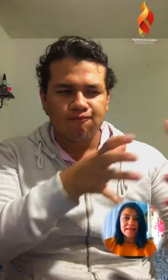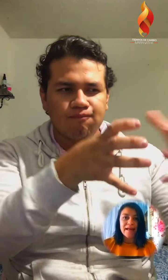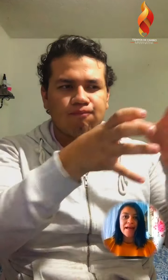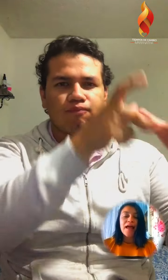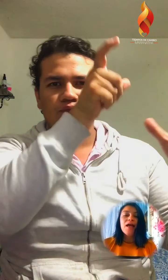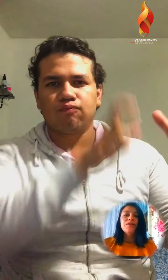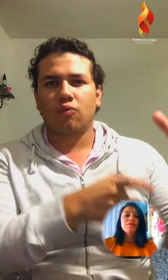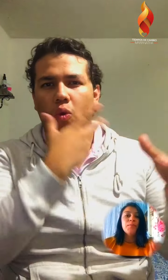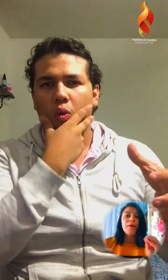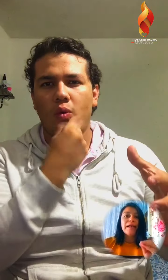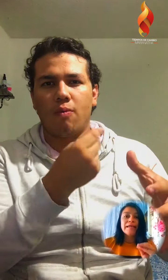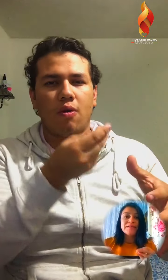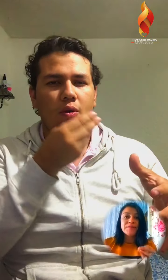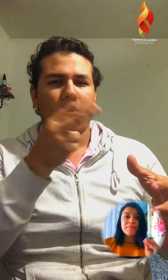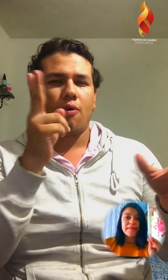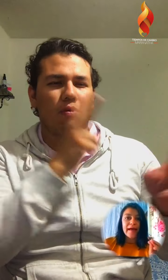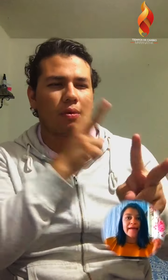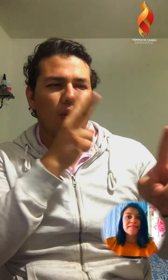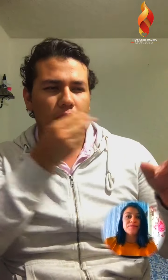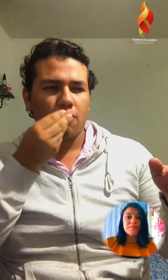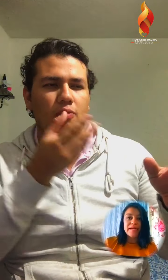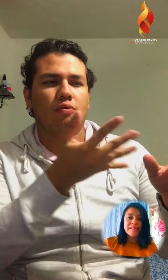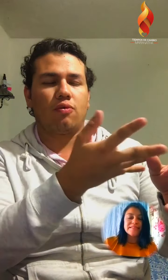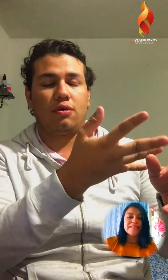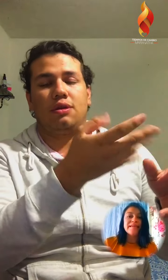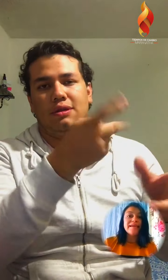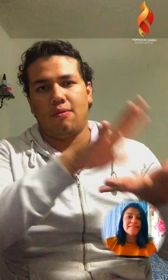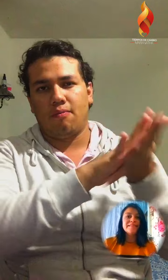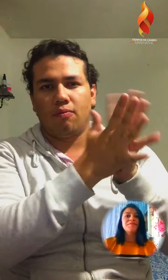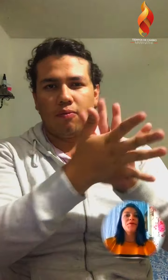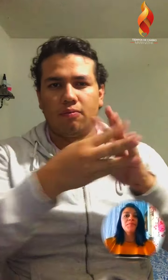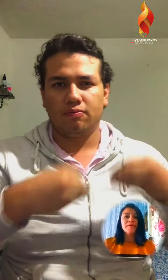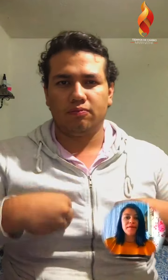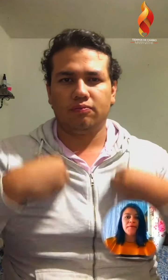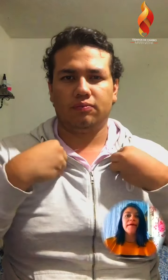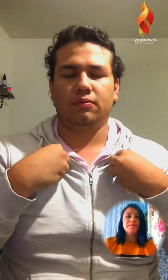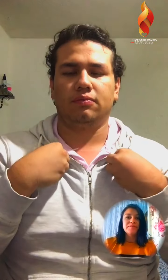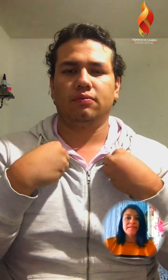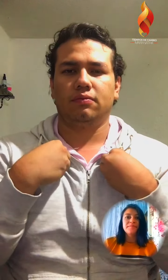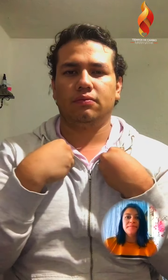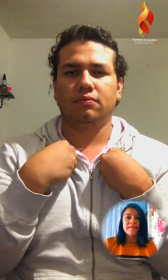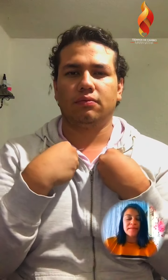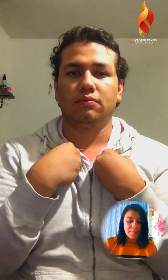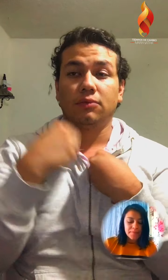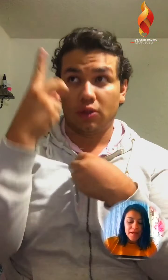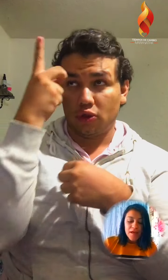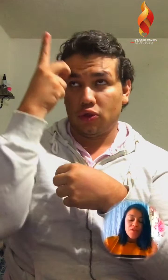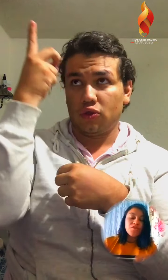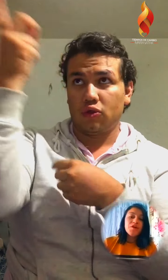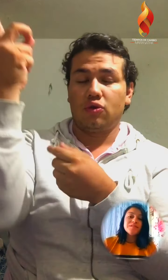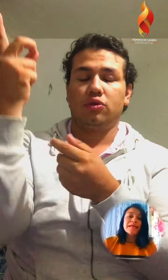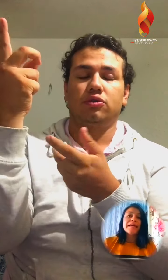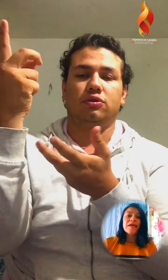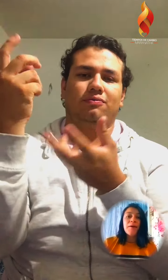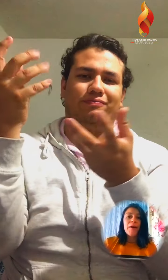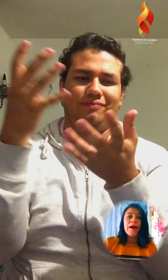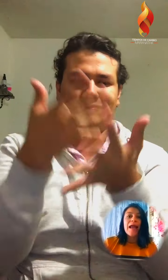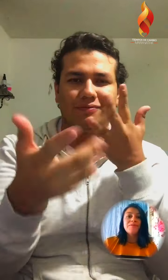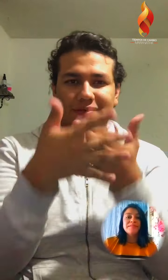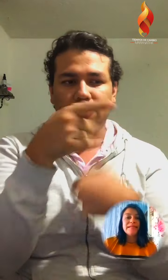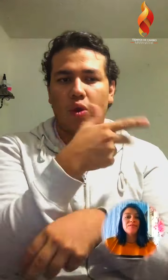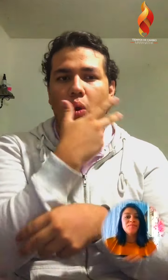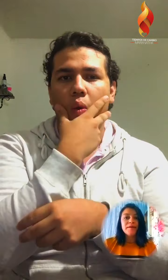la tierra, sopló aliento de vida en su nariz y éste se convirtió en un ser viviente. Dios